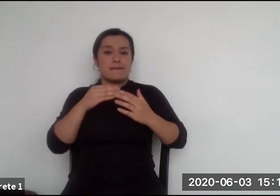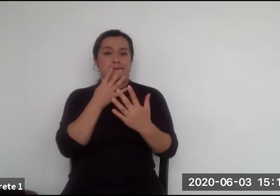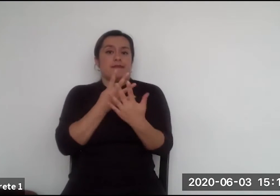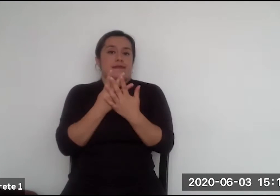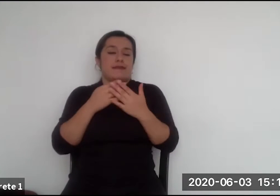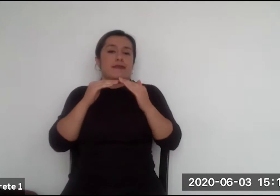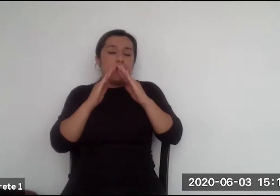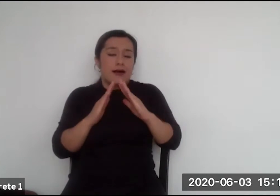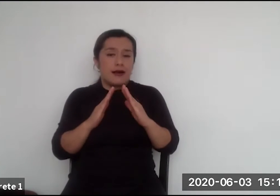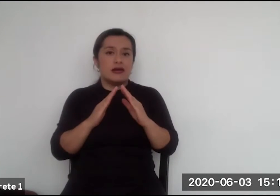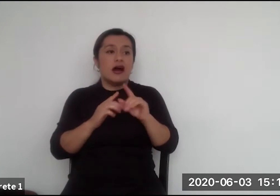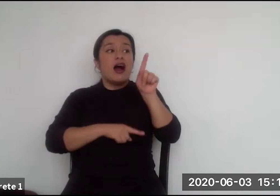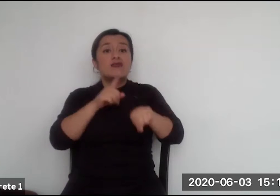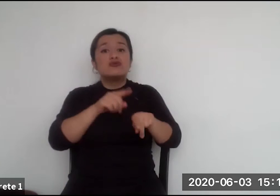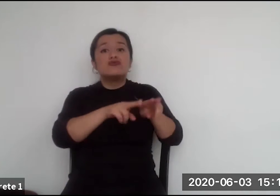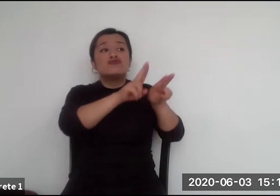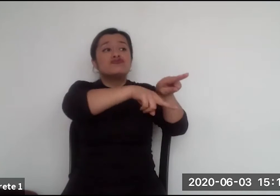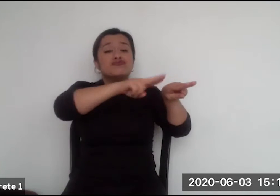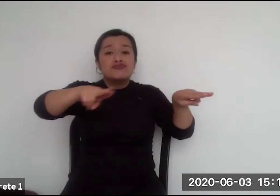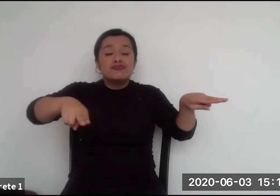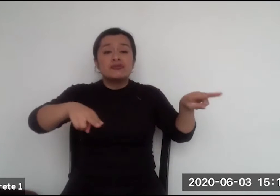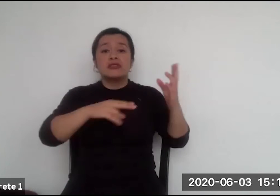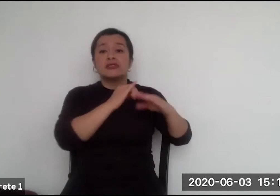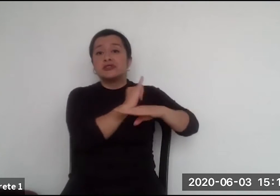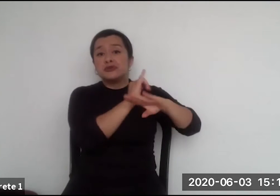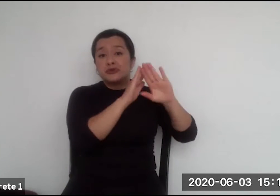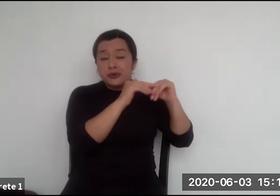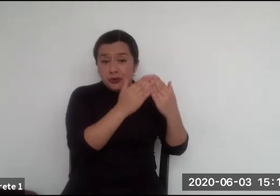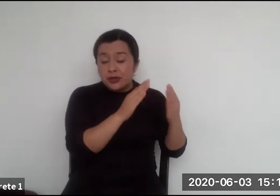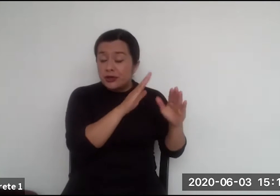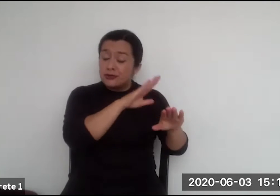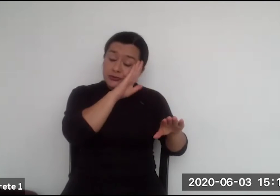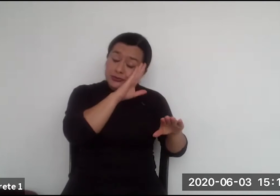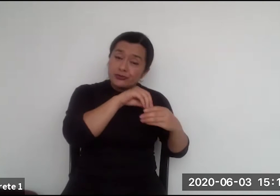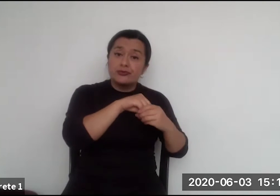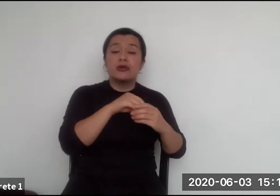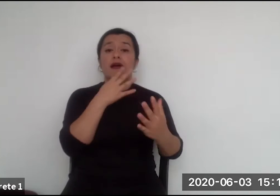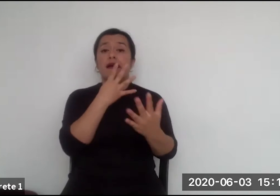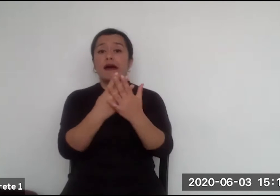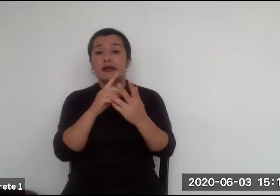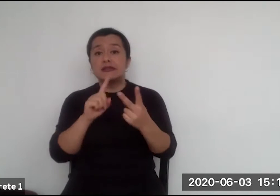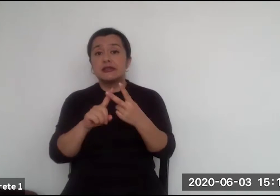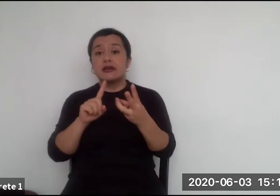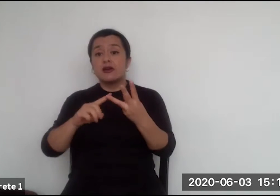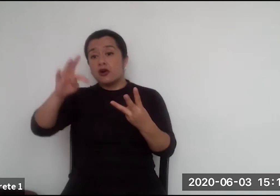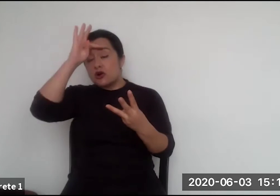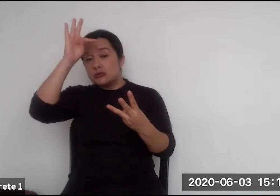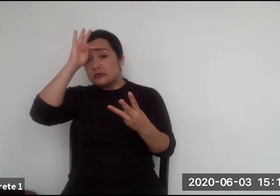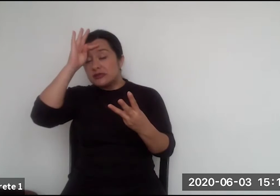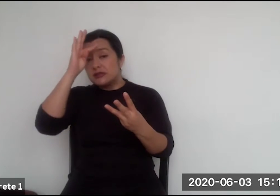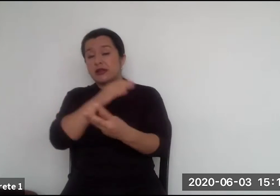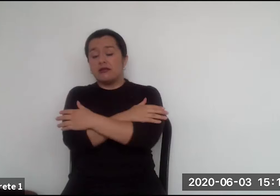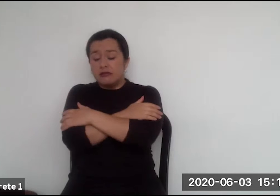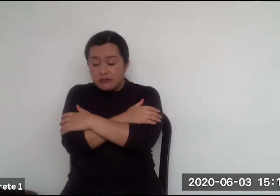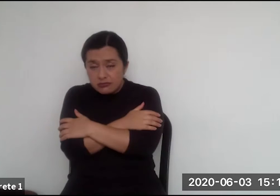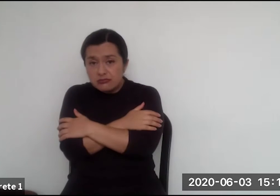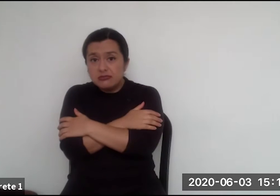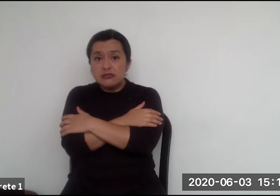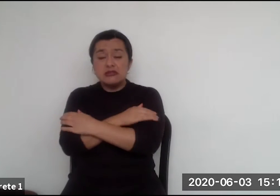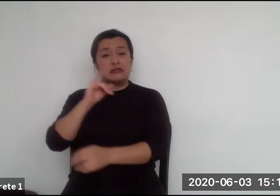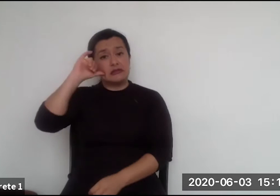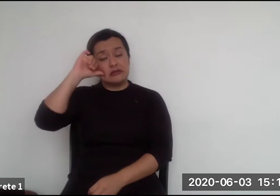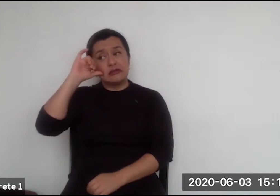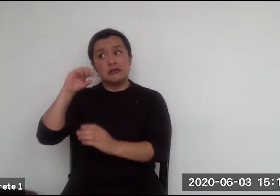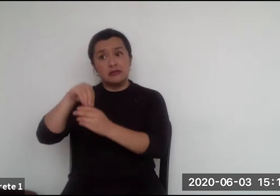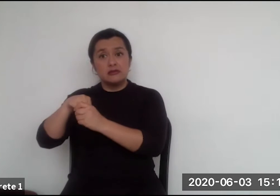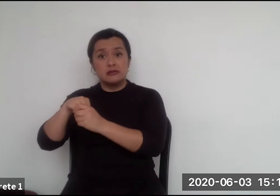las instituciones, están en las cárceles, están en los hospitales psiquiátricos. Mucho más grave, estos confinamientos están